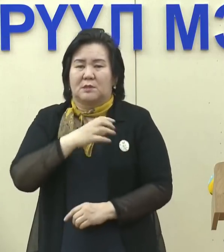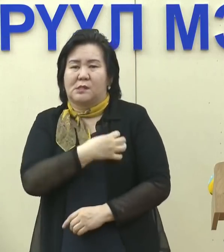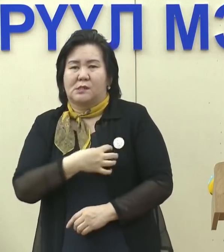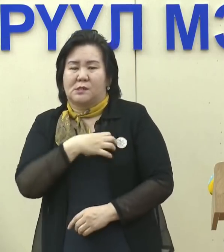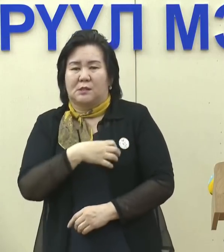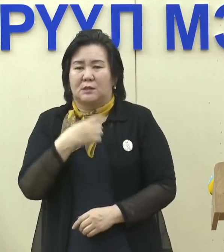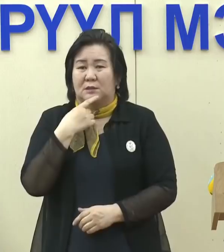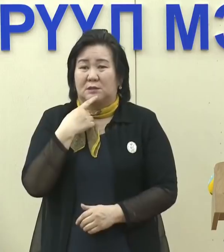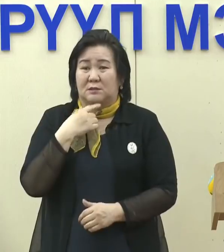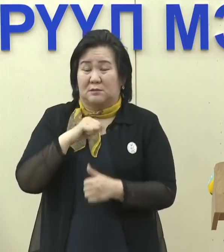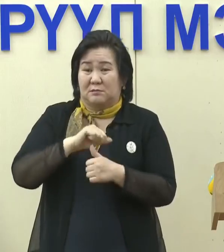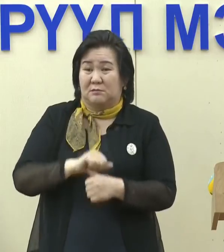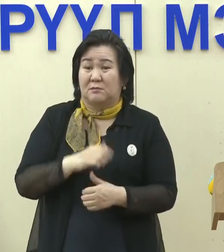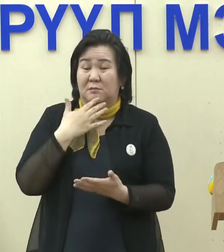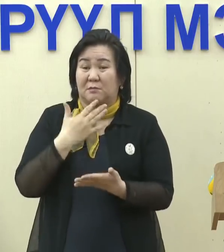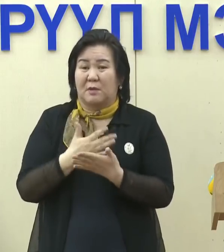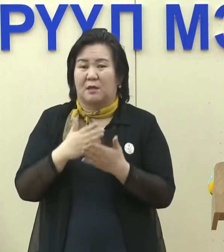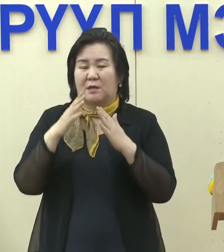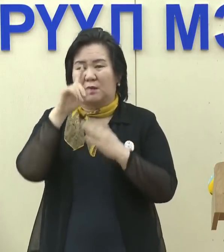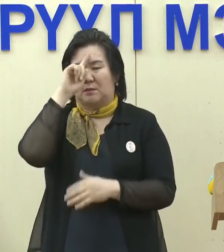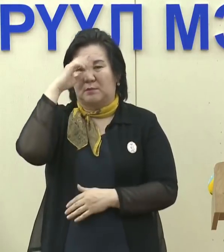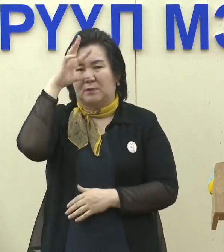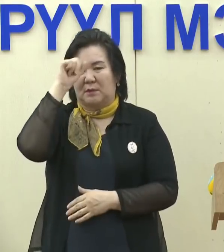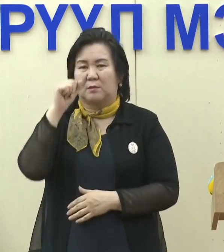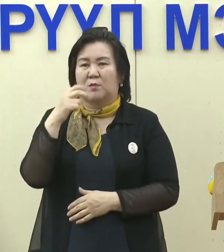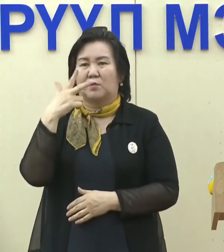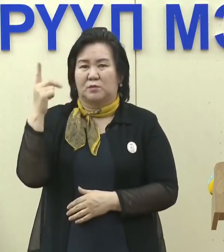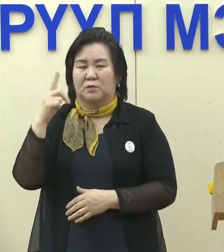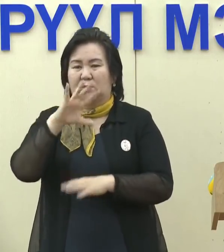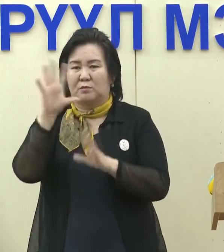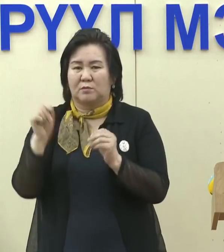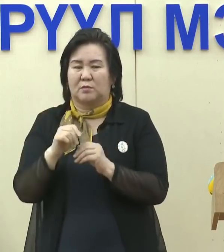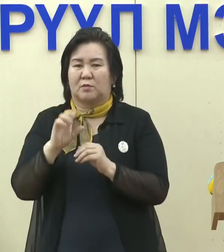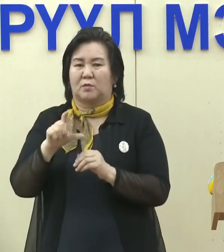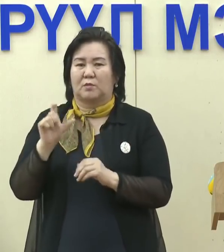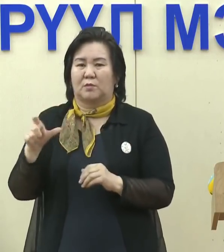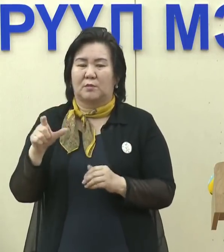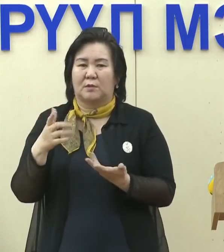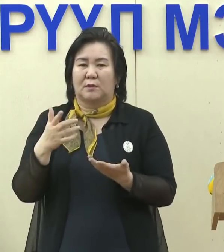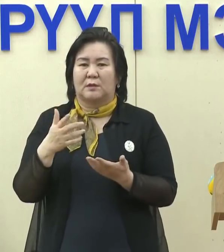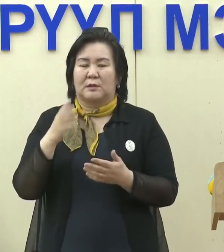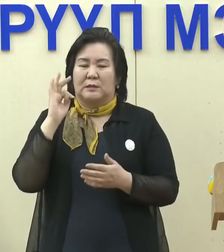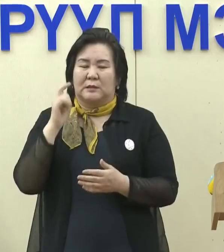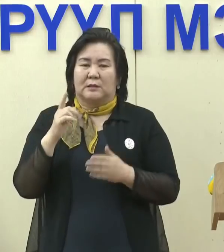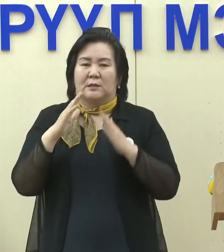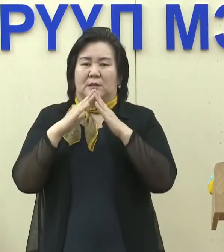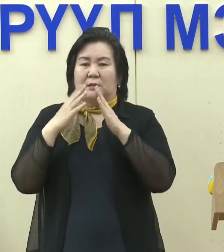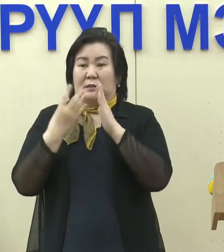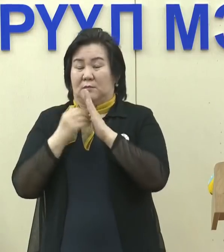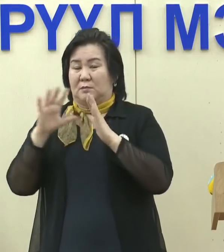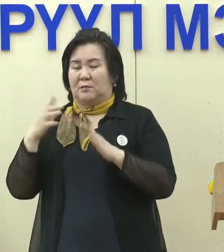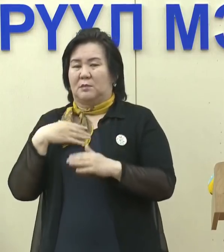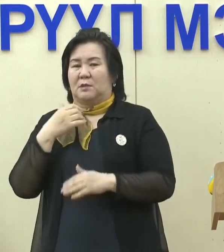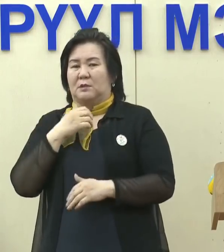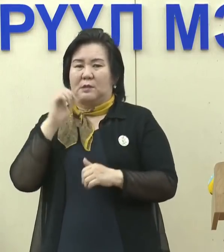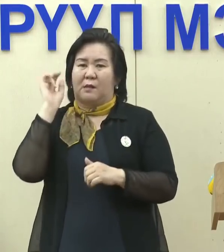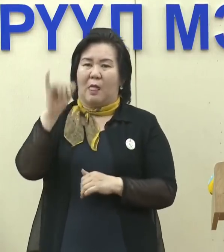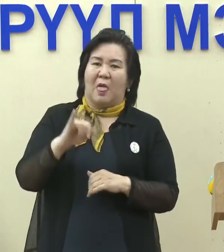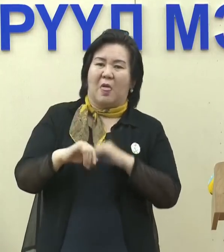учирч байгаа юм байна. Эрүүл мэндийн яамны 32302 за бусад утсууданд бол одоо бас хитрхи одоо энэ хүмүүсээ дайрч,